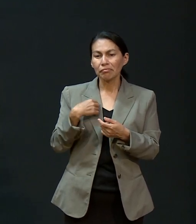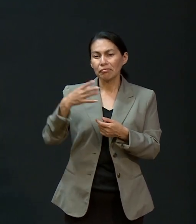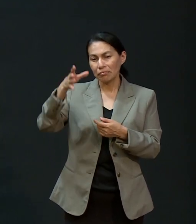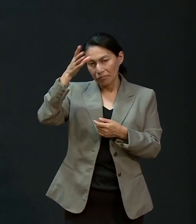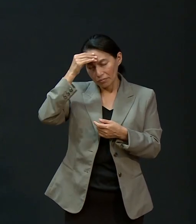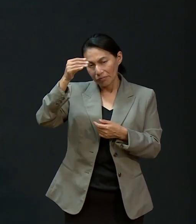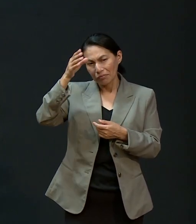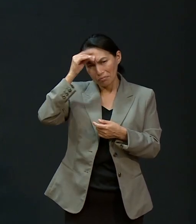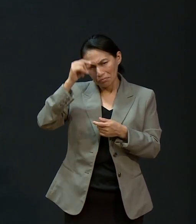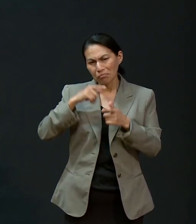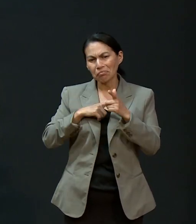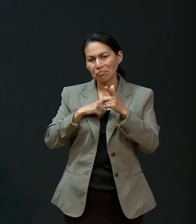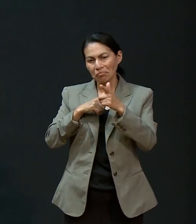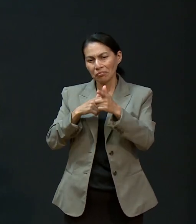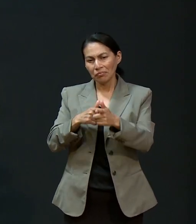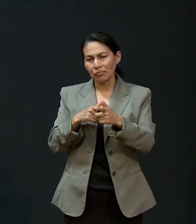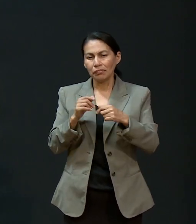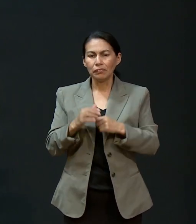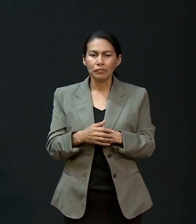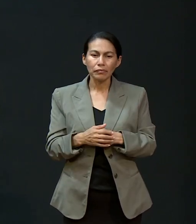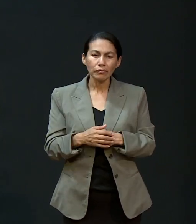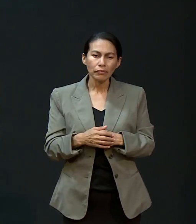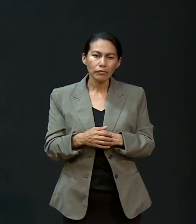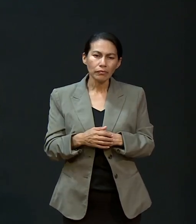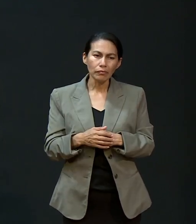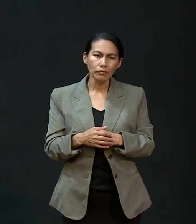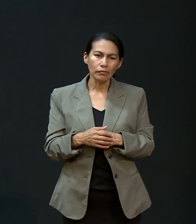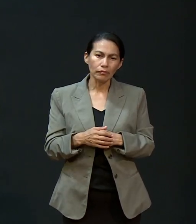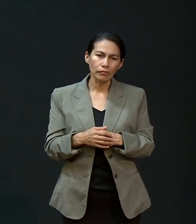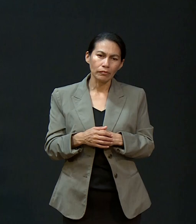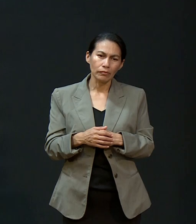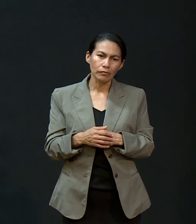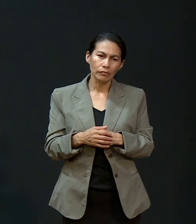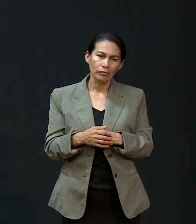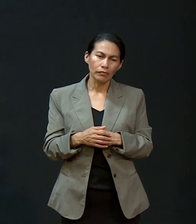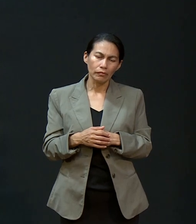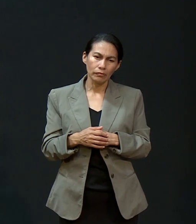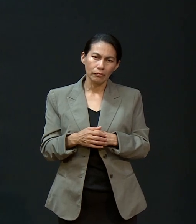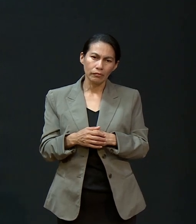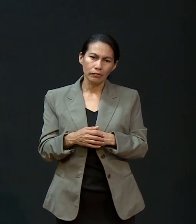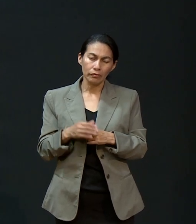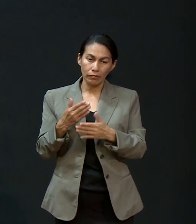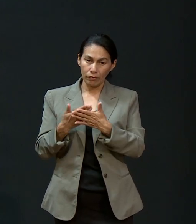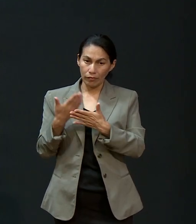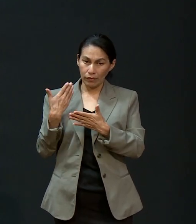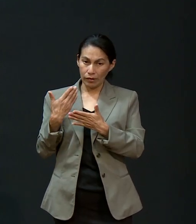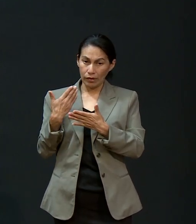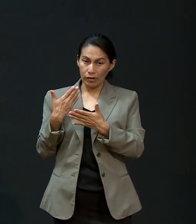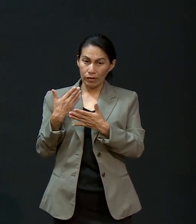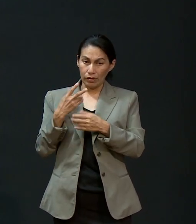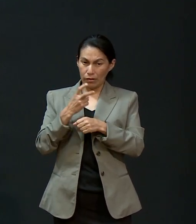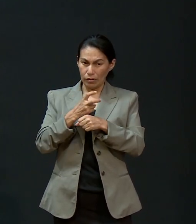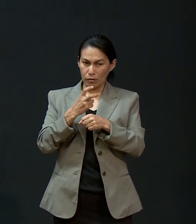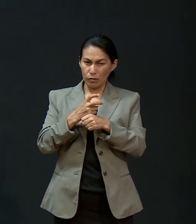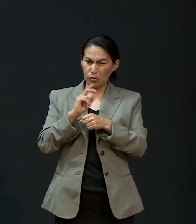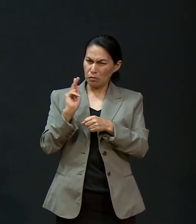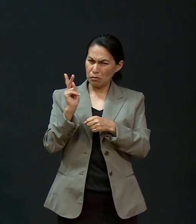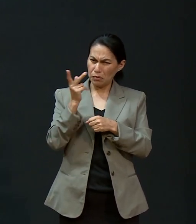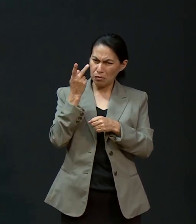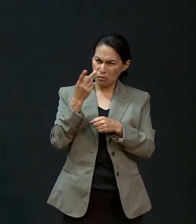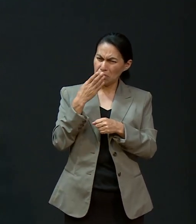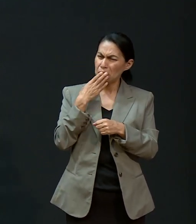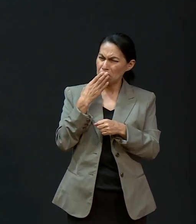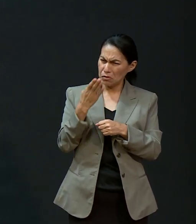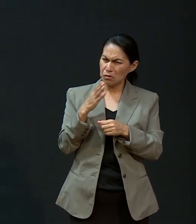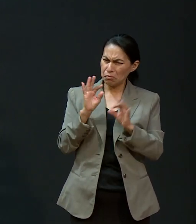voy a seguir aprendiendo. Y antes pues de entrar el